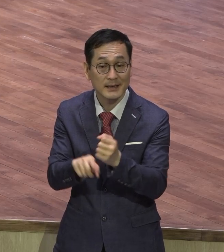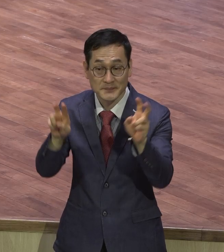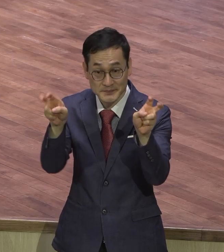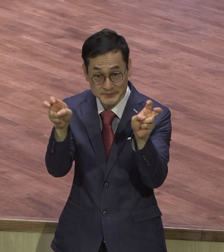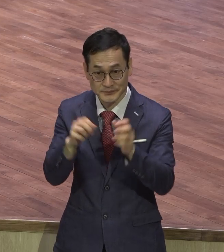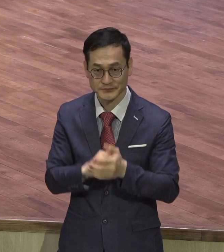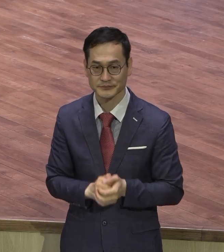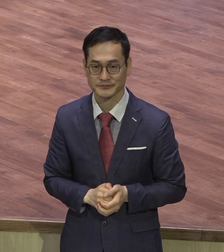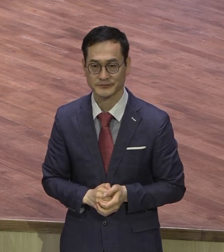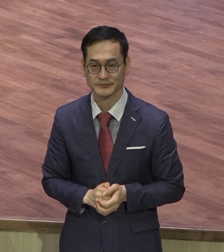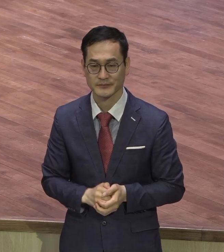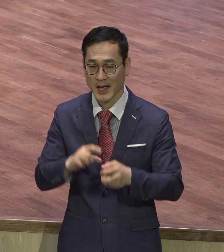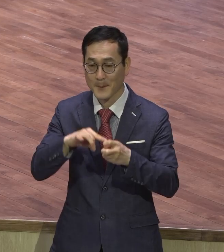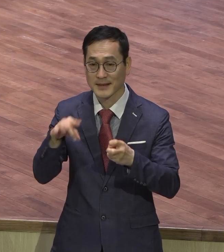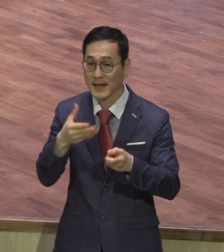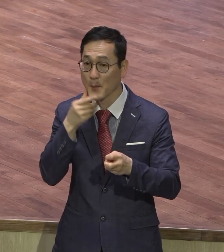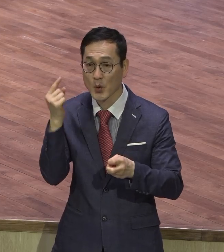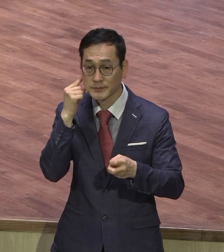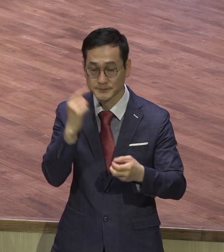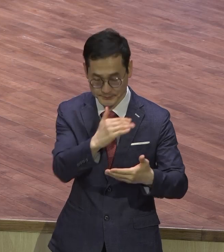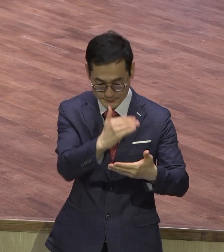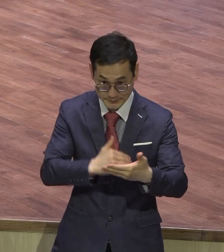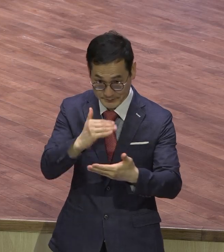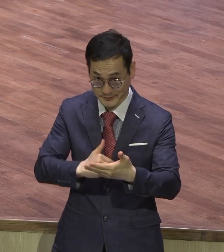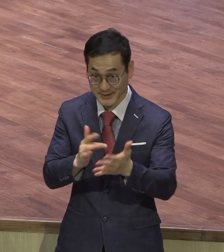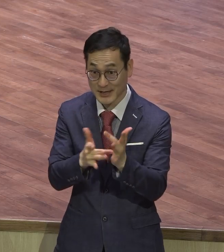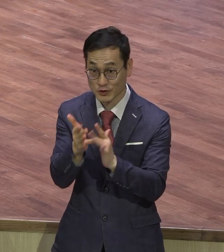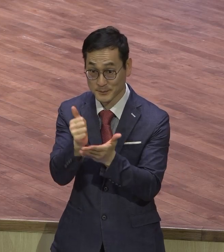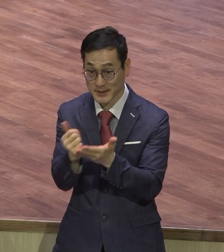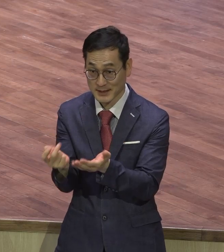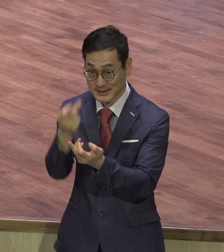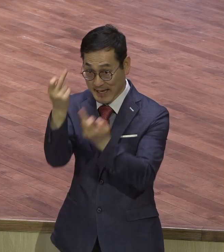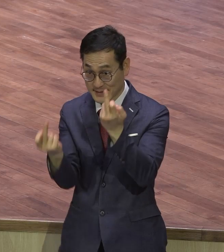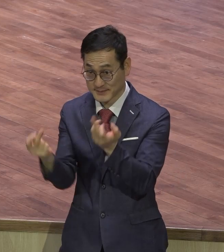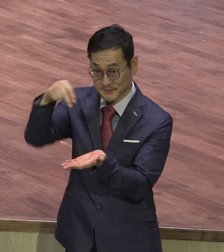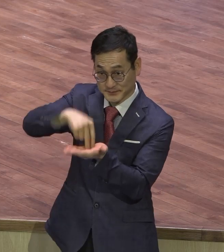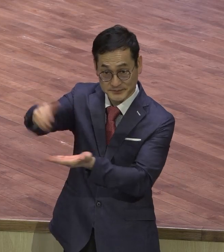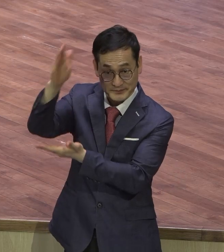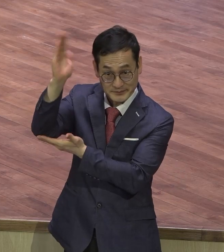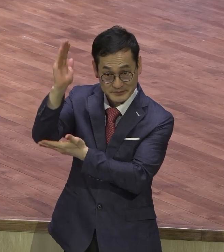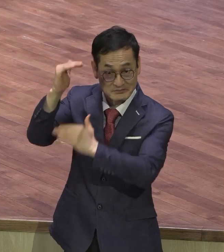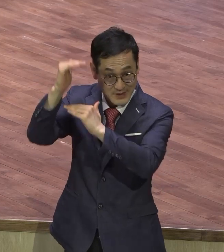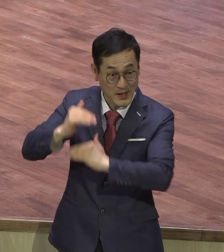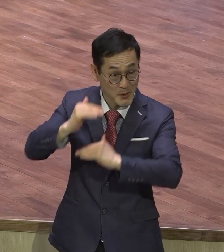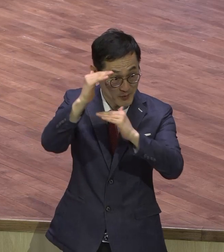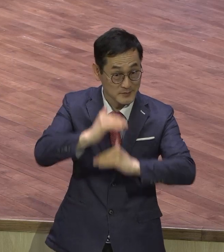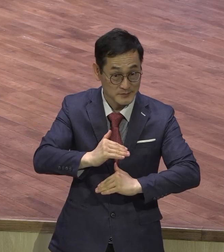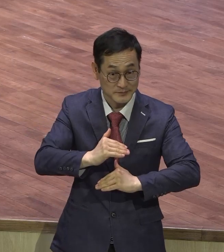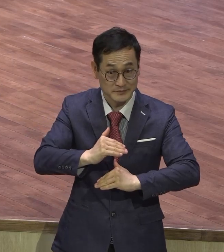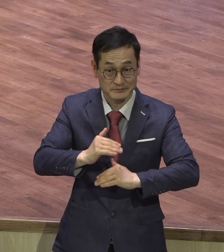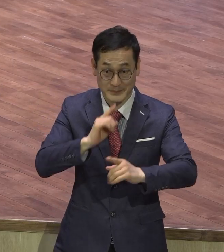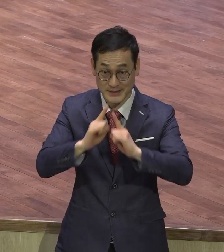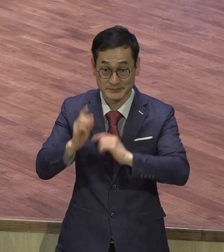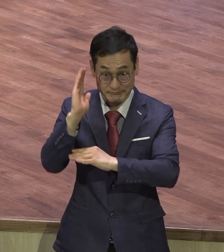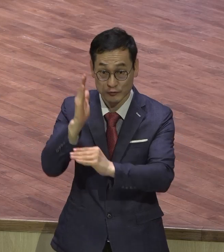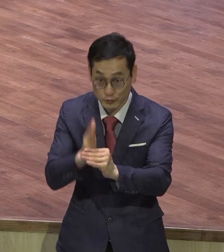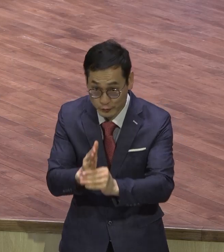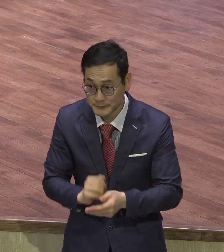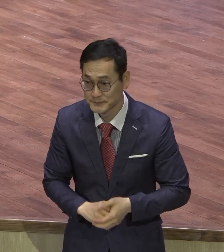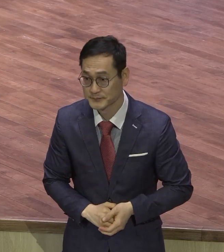매주일 마태복음에 기록된 예수님의 산상수훈에 대해서 그렇게 살펴보고 있는데,